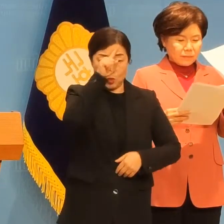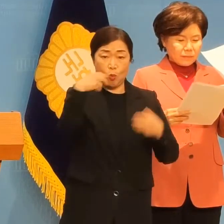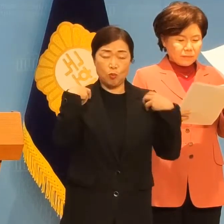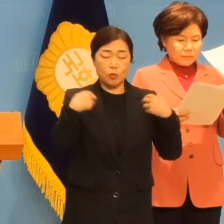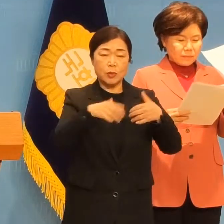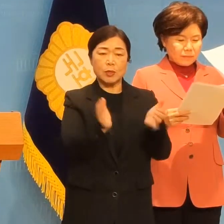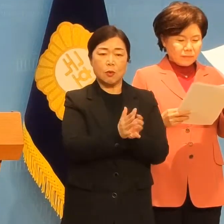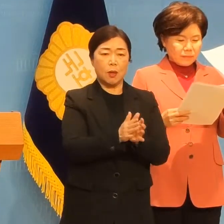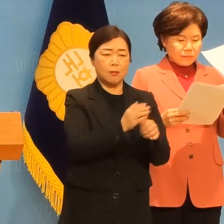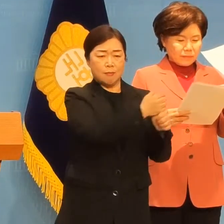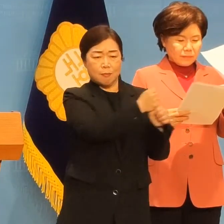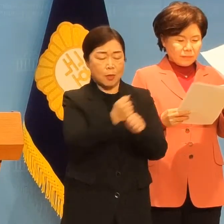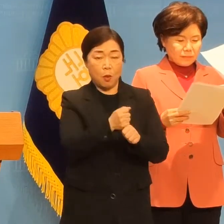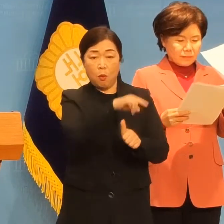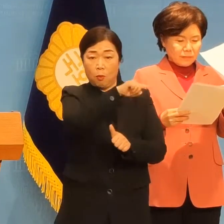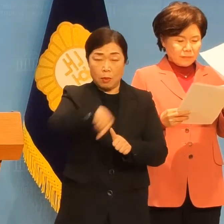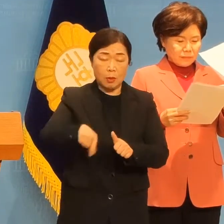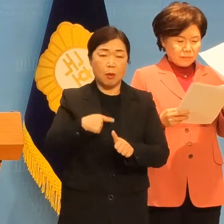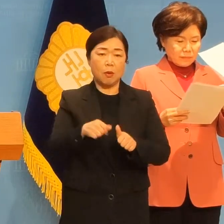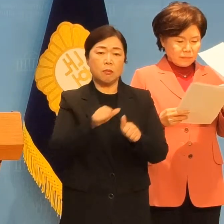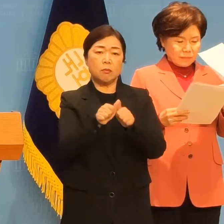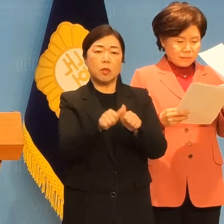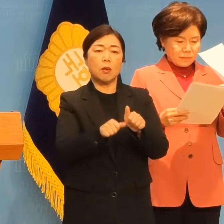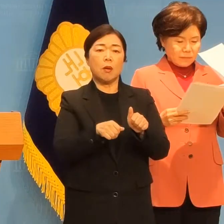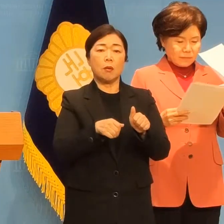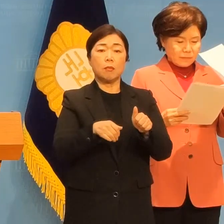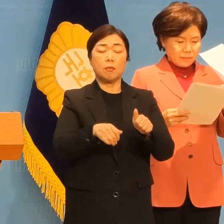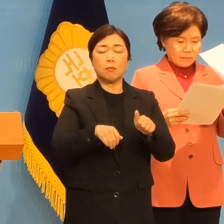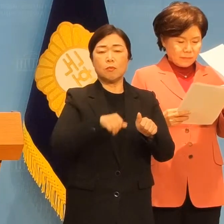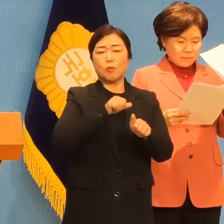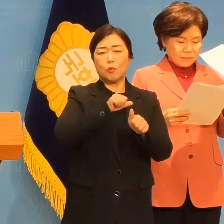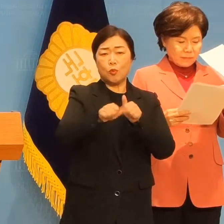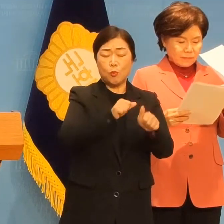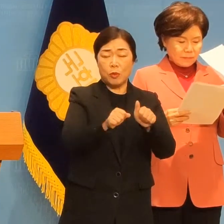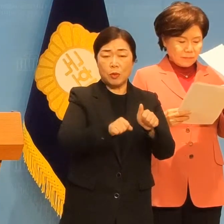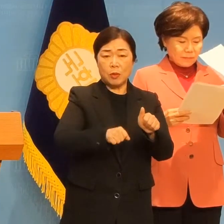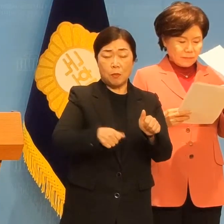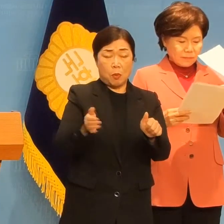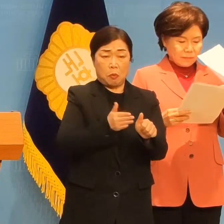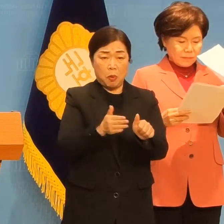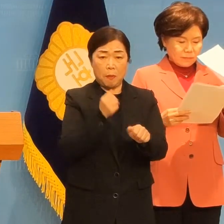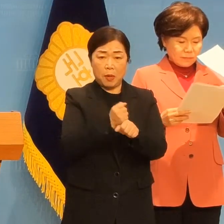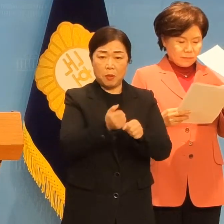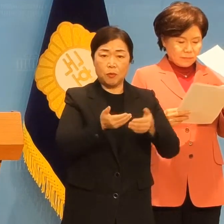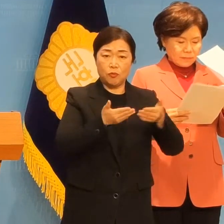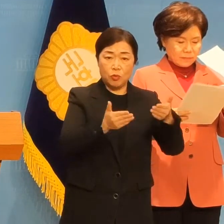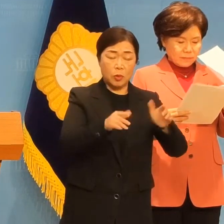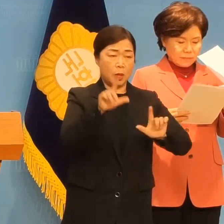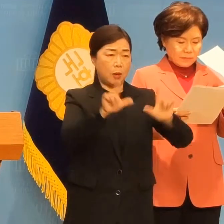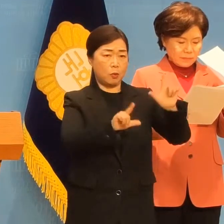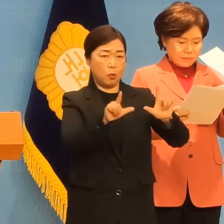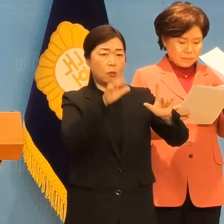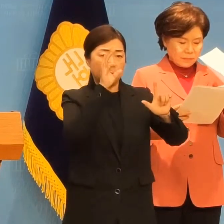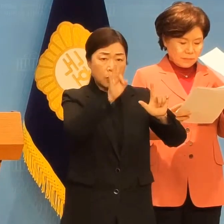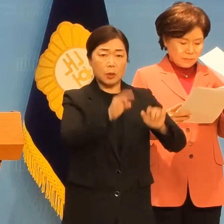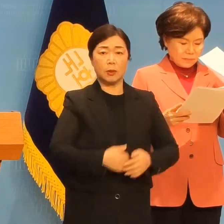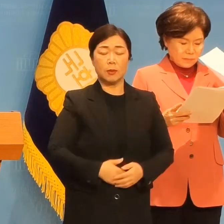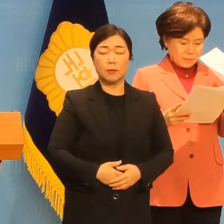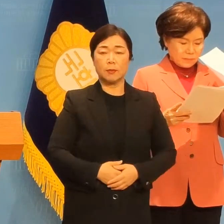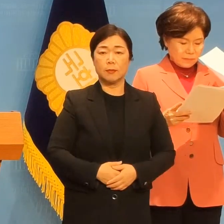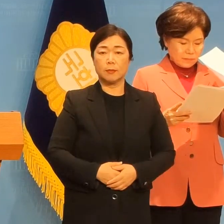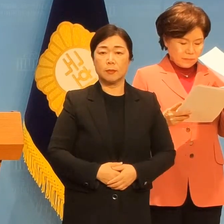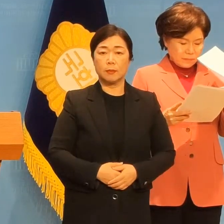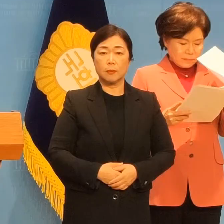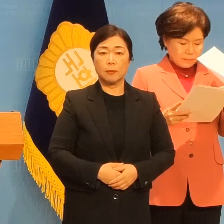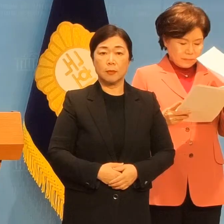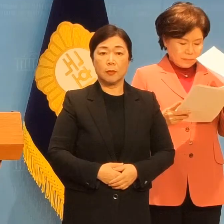여론을 선동하는 전형적인 관권 선거 개입에 작태까지 서슴지 않고 있습니다.